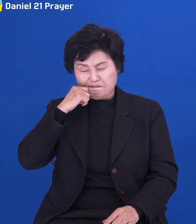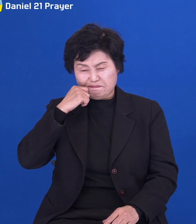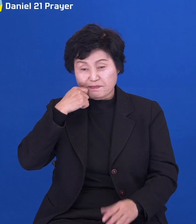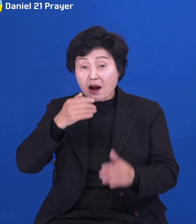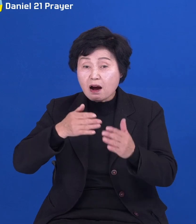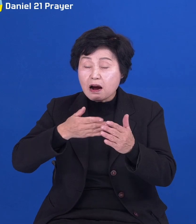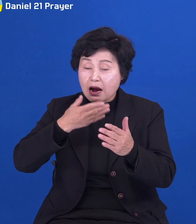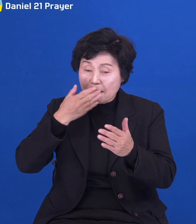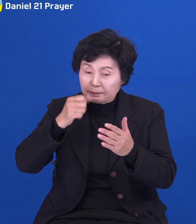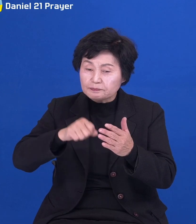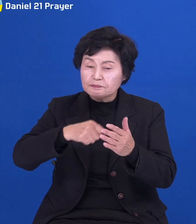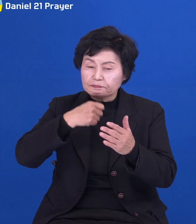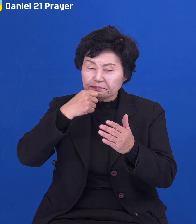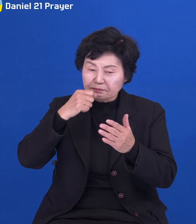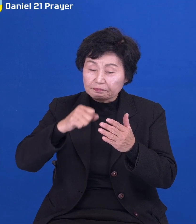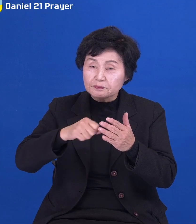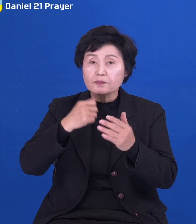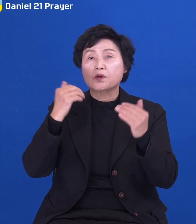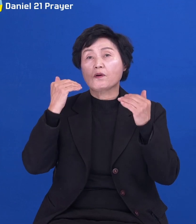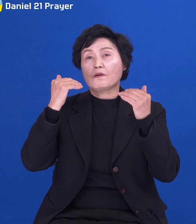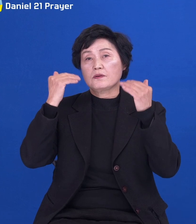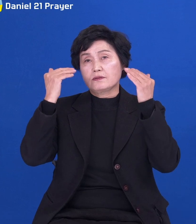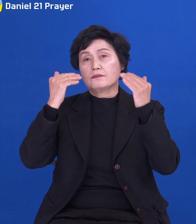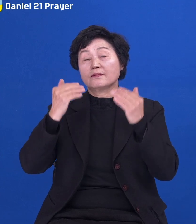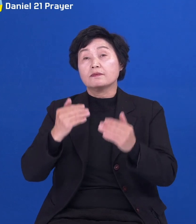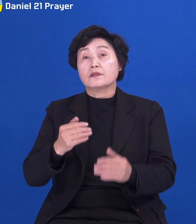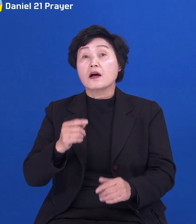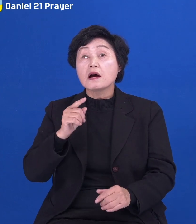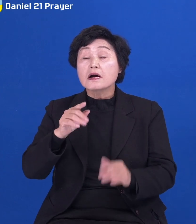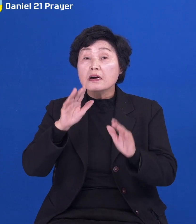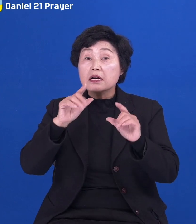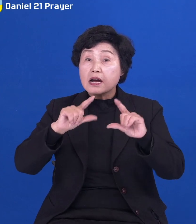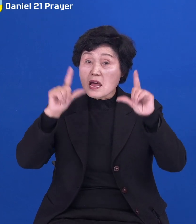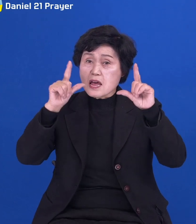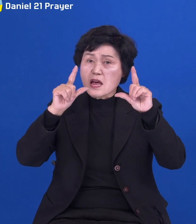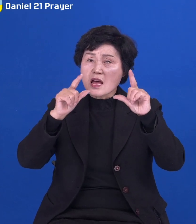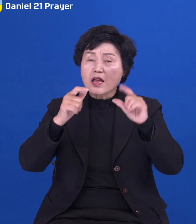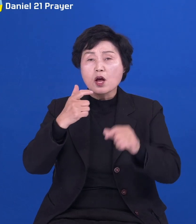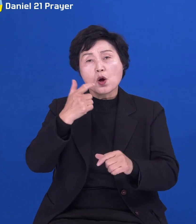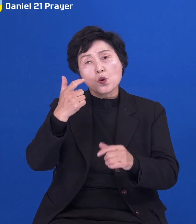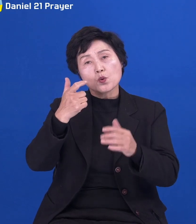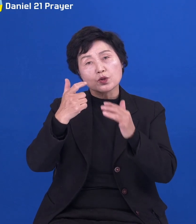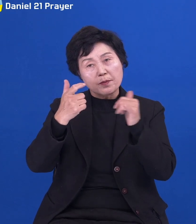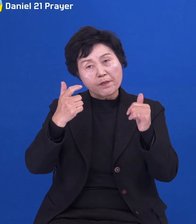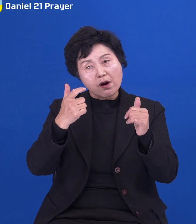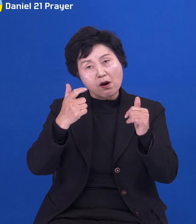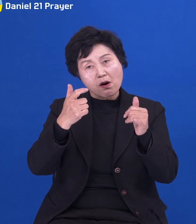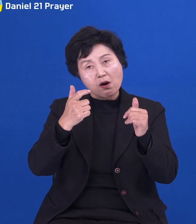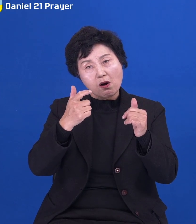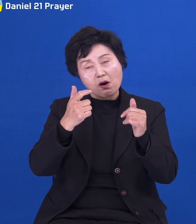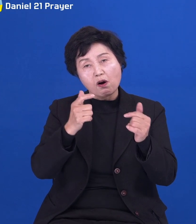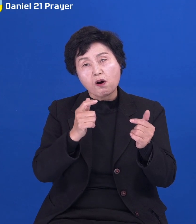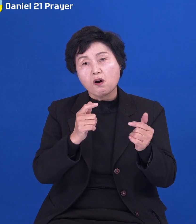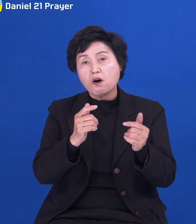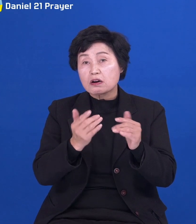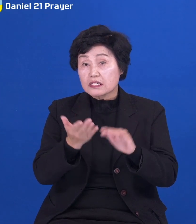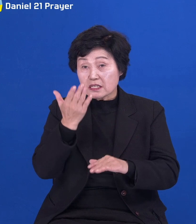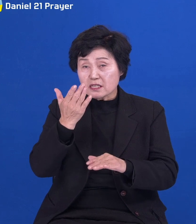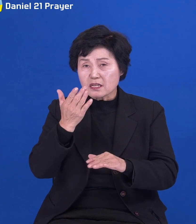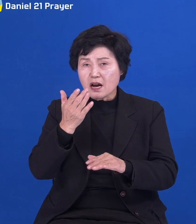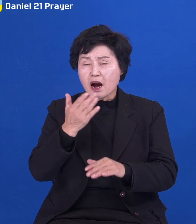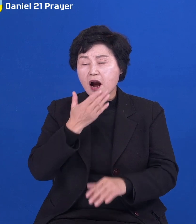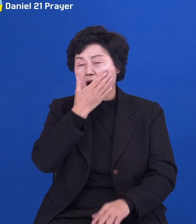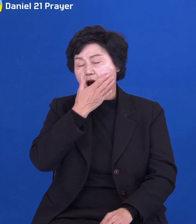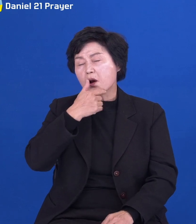억지로 먹었어요. 그 한 해에 60명이 넘는 학원 어린아이들이 허약에 걸리거나 영양실조로